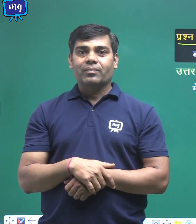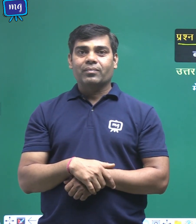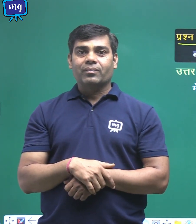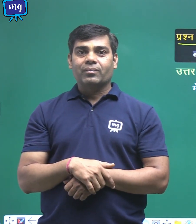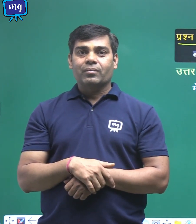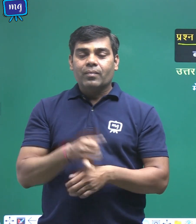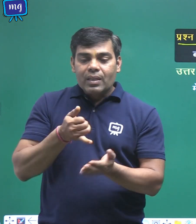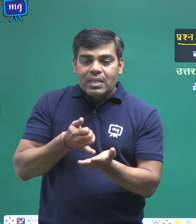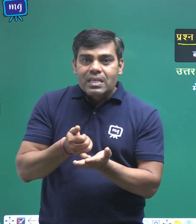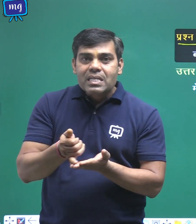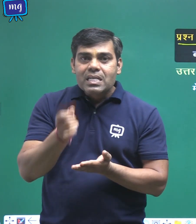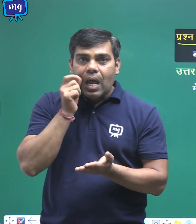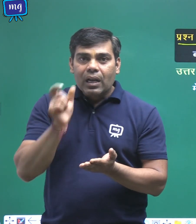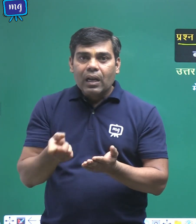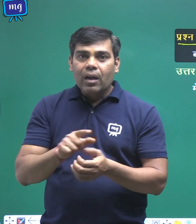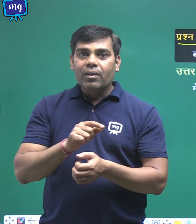किसान का